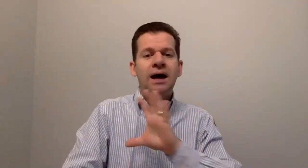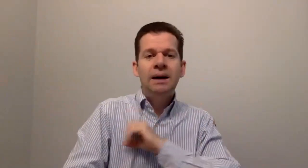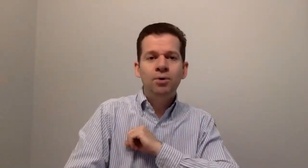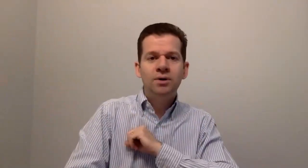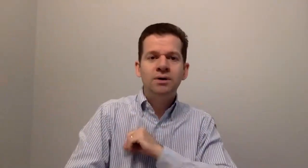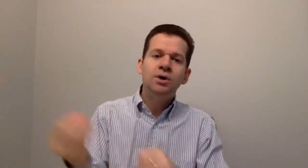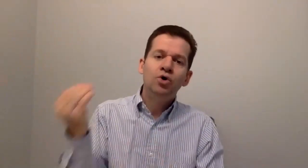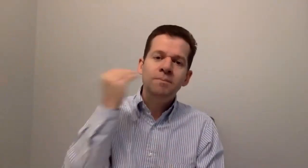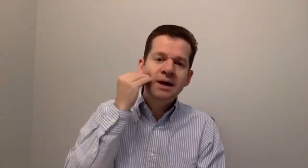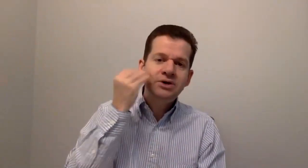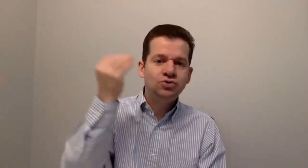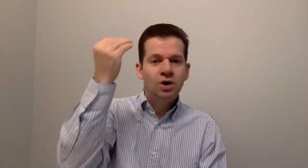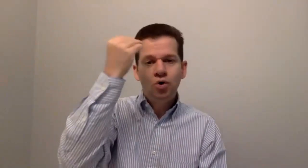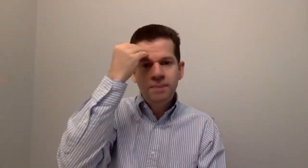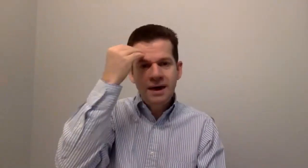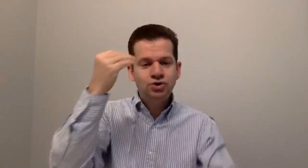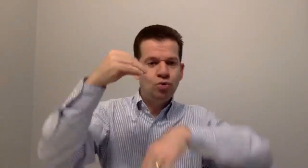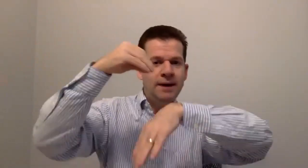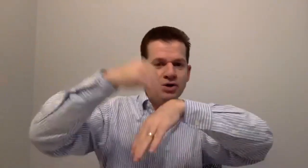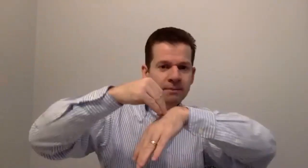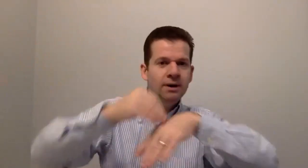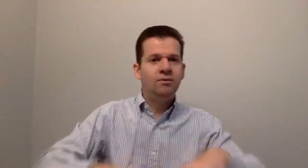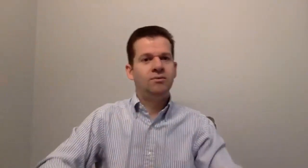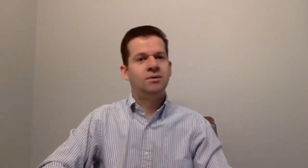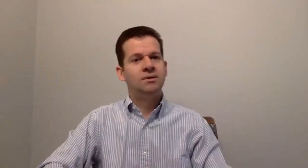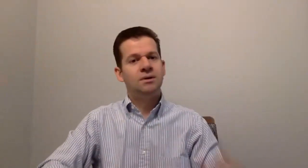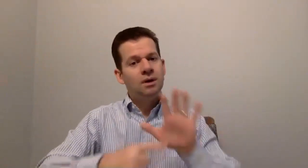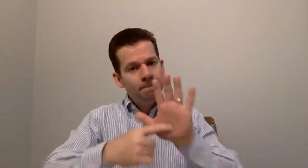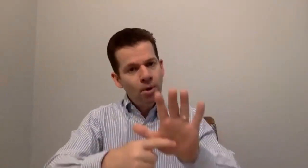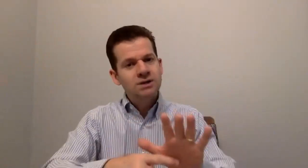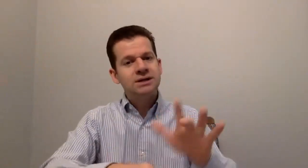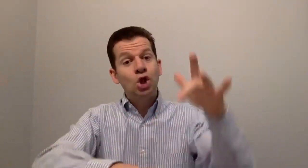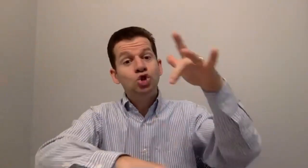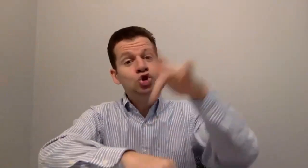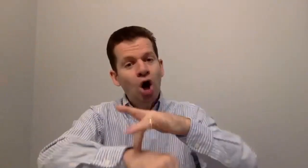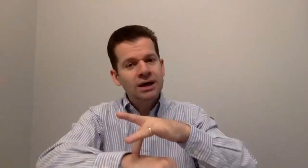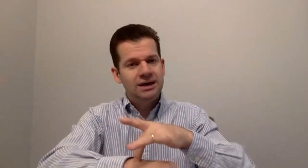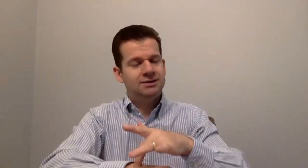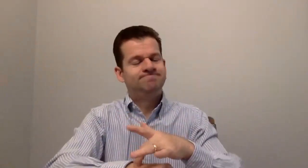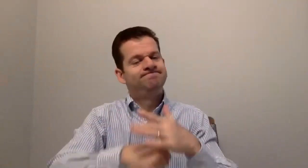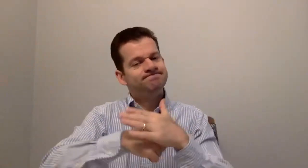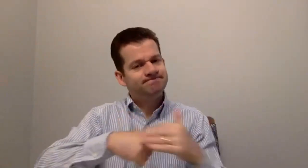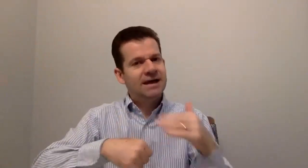Mostra amor. Um beijo, um beijo, um beijo na mão. Mostra, toque,